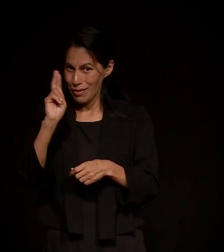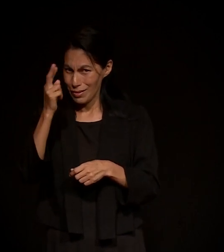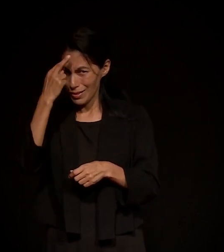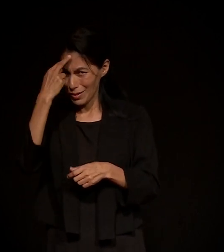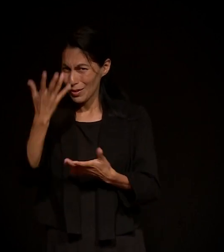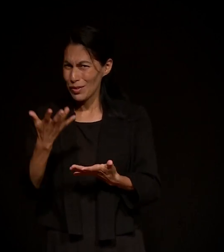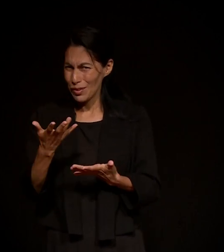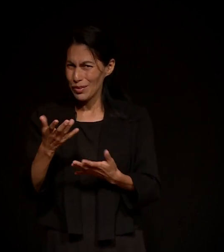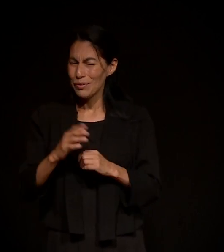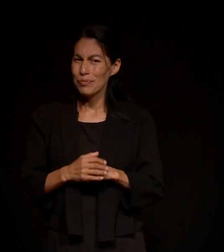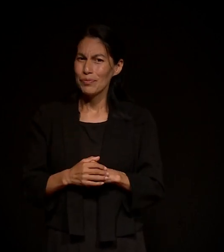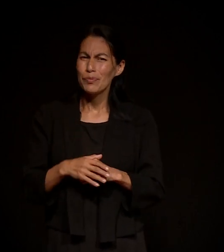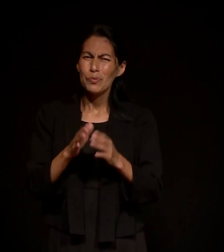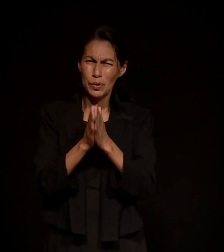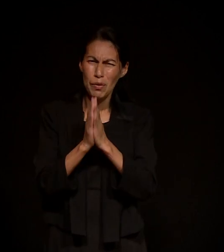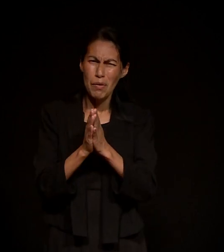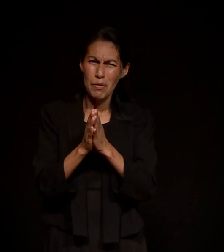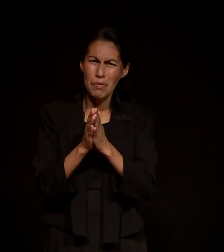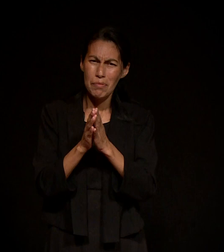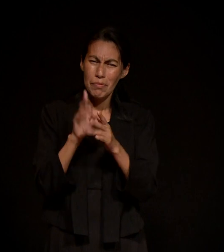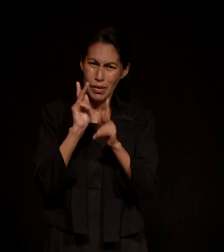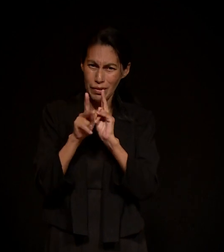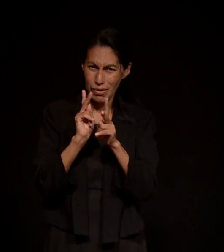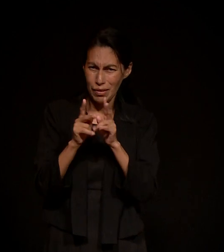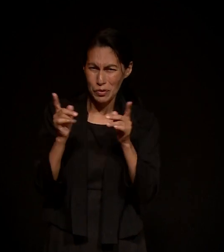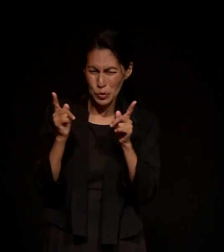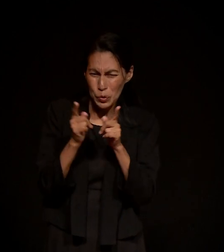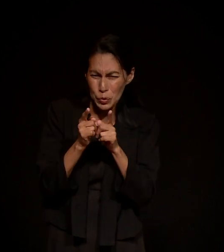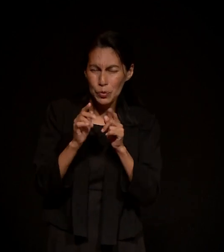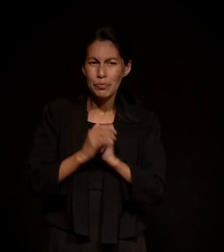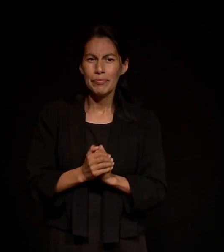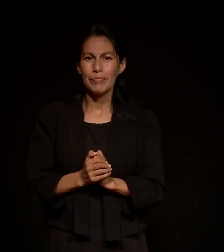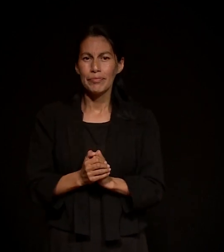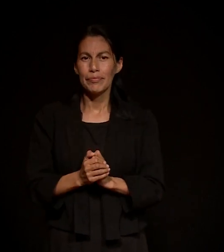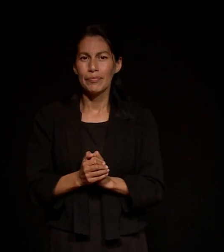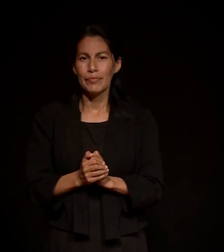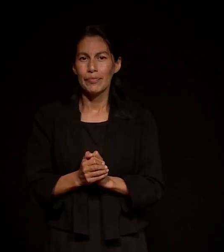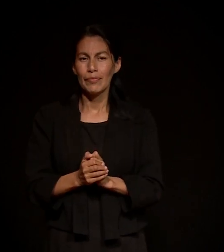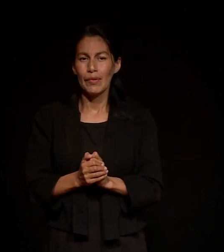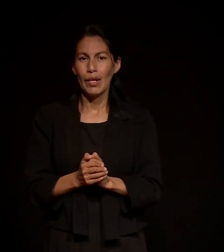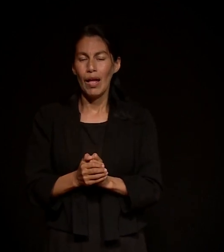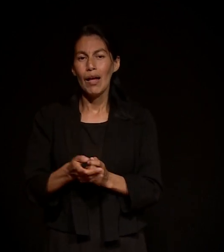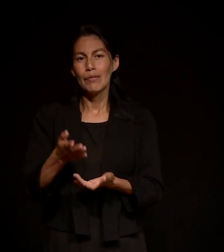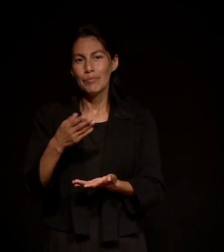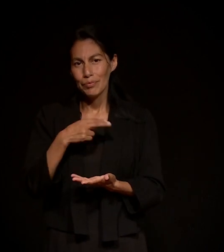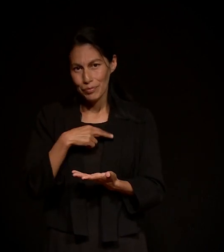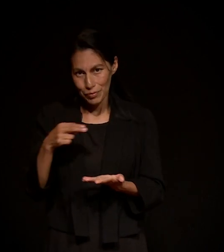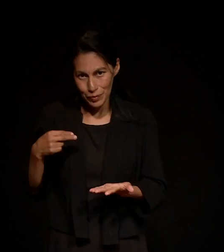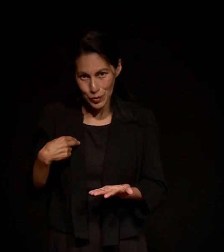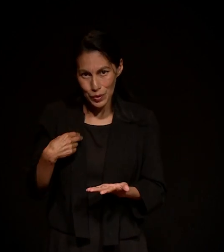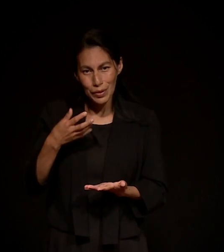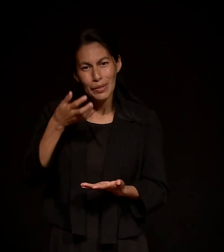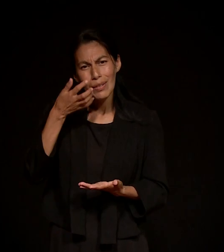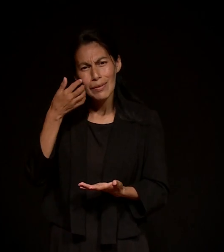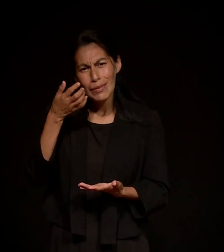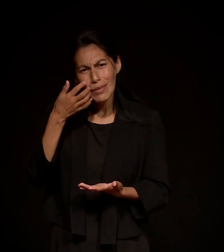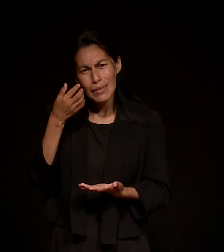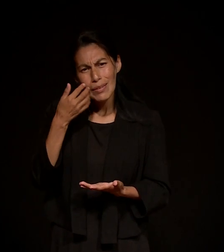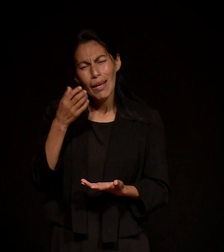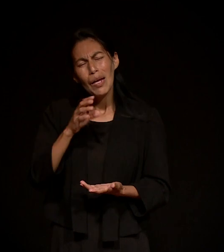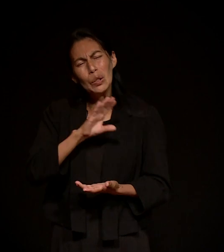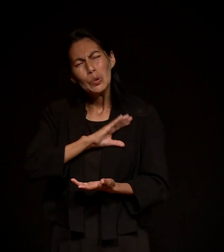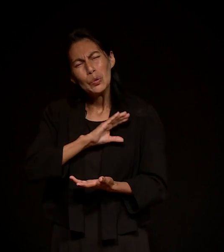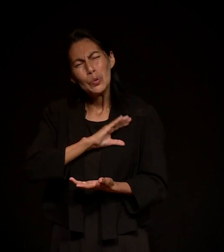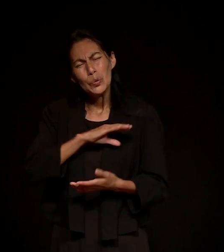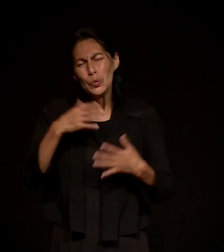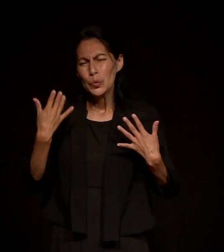de ti. Cuéntanos algo brevemente sobre tu anécdota de esto. Bueno, pues nosotros teníamos